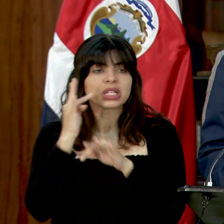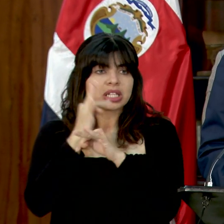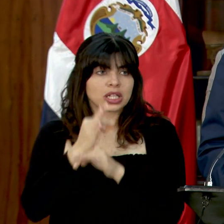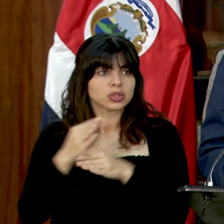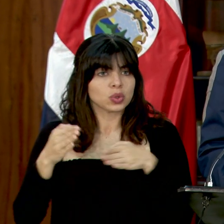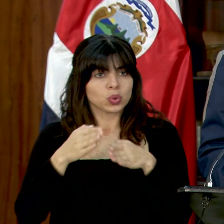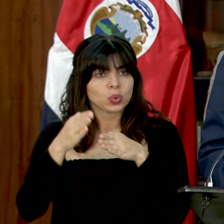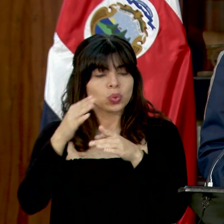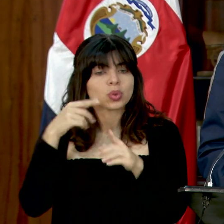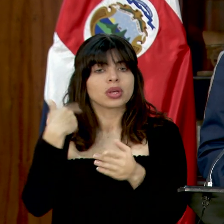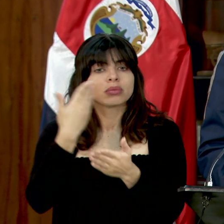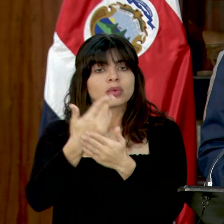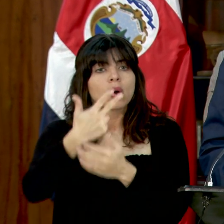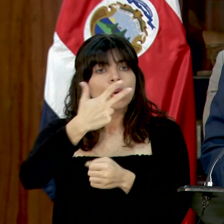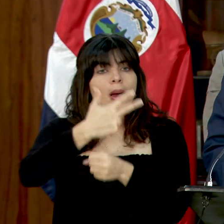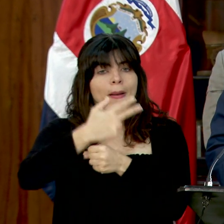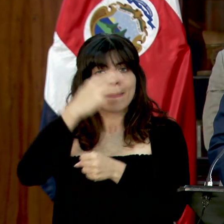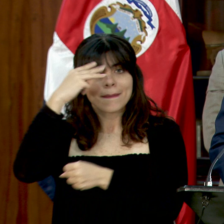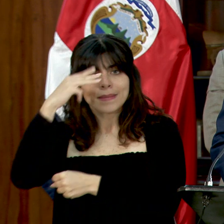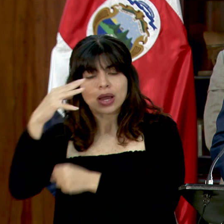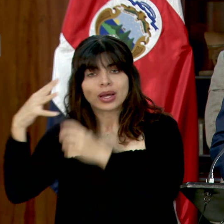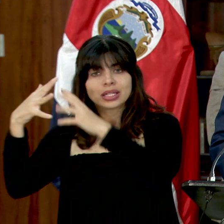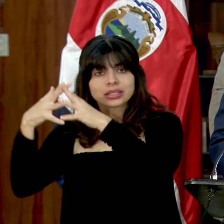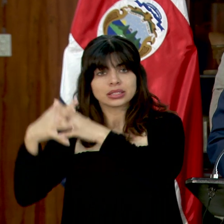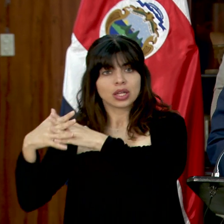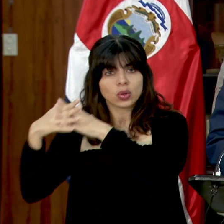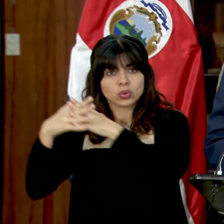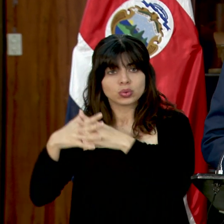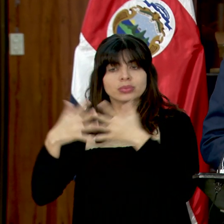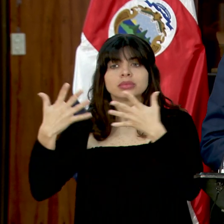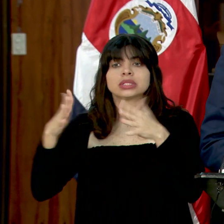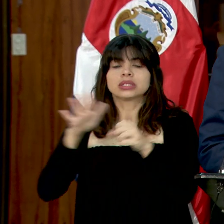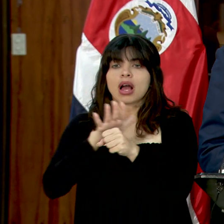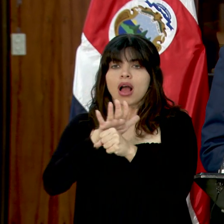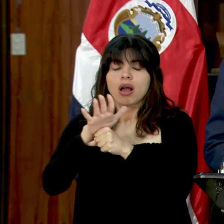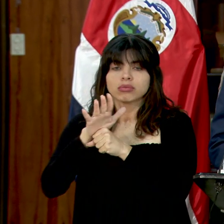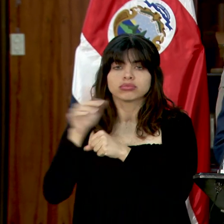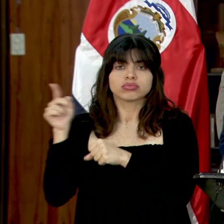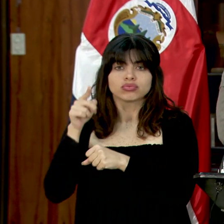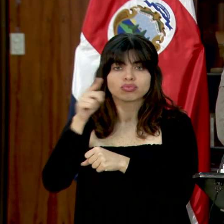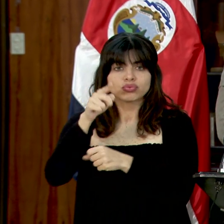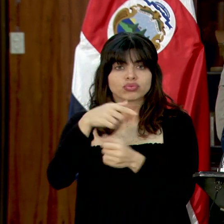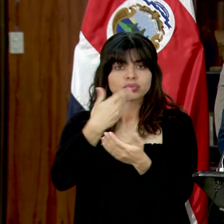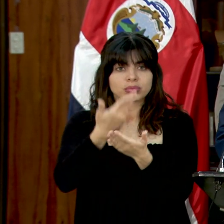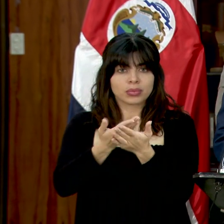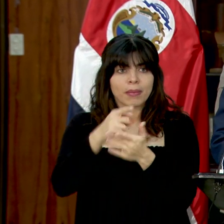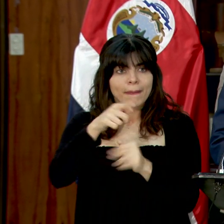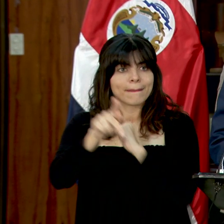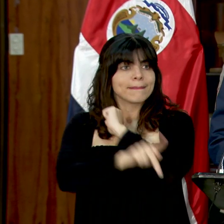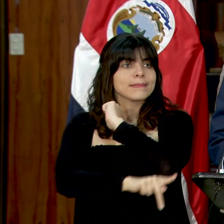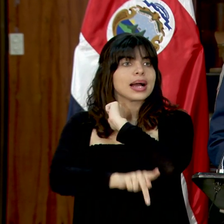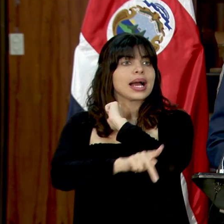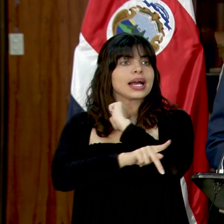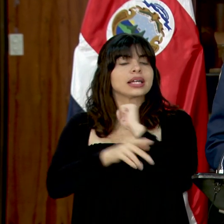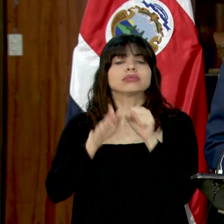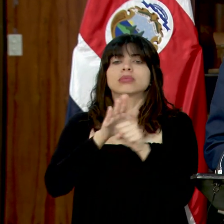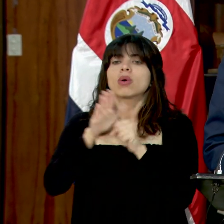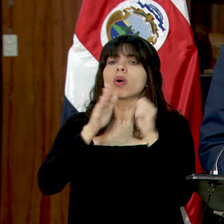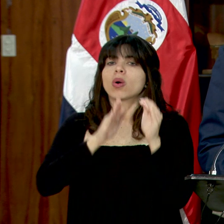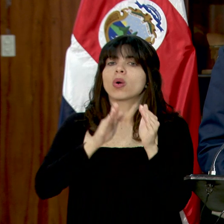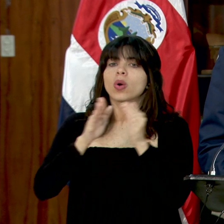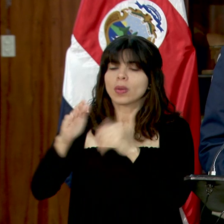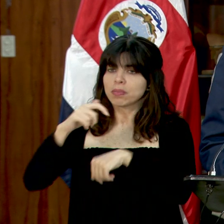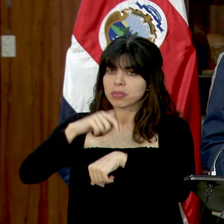hacia Guatemala, México y los Estados Unidos, ha completado su llegada a ese país en absoluto orden,